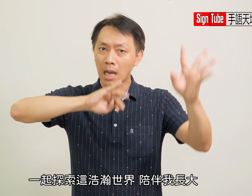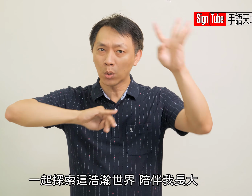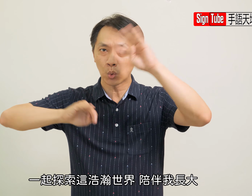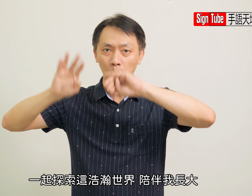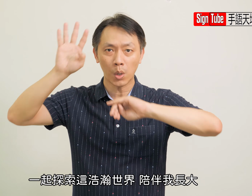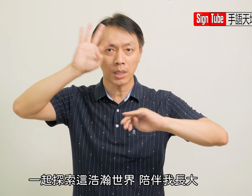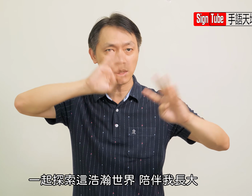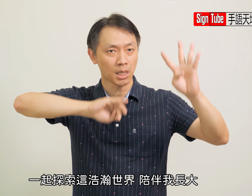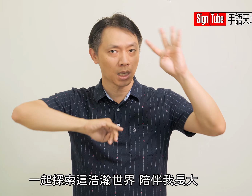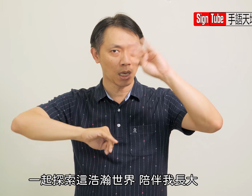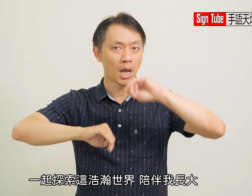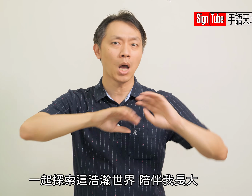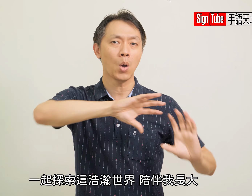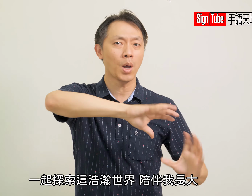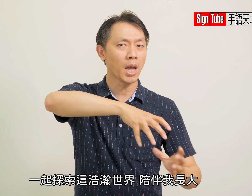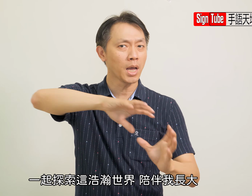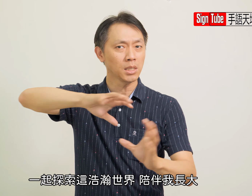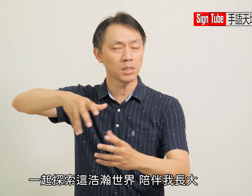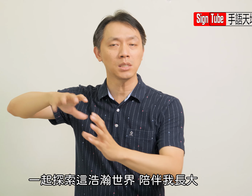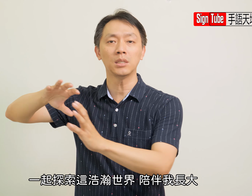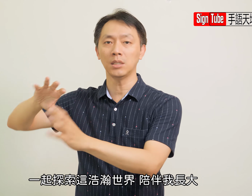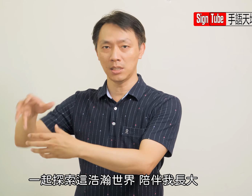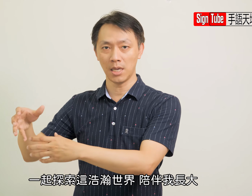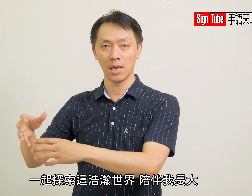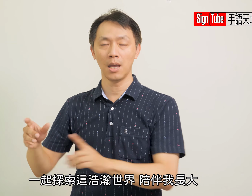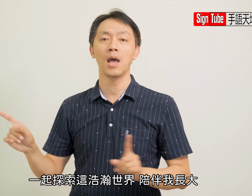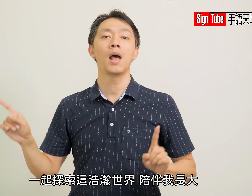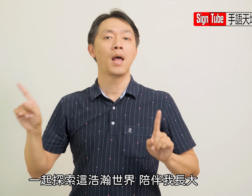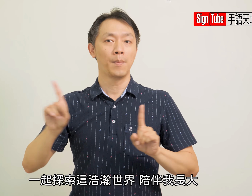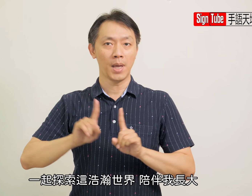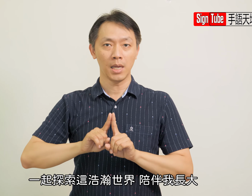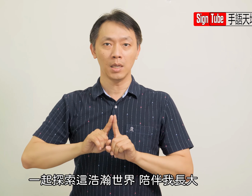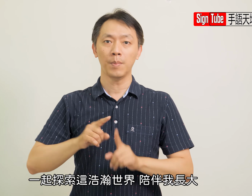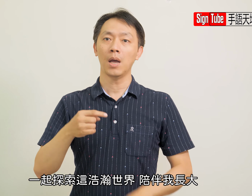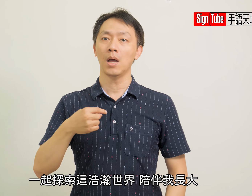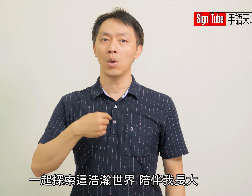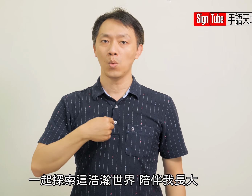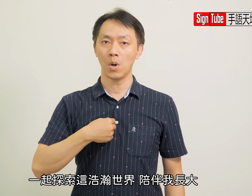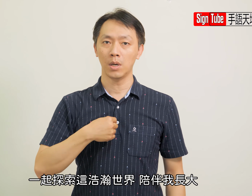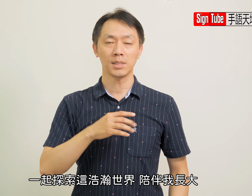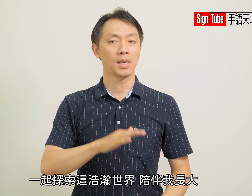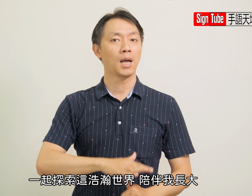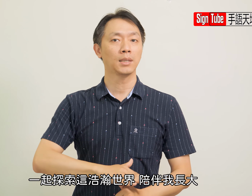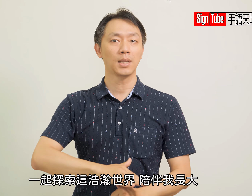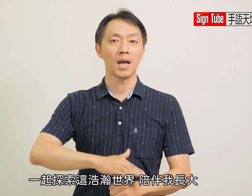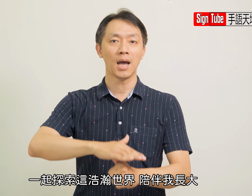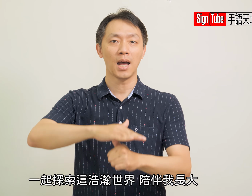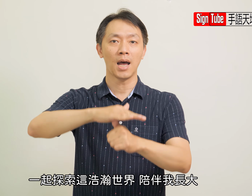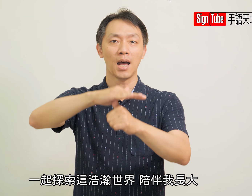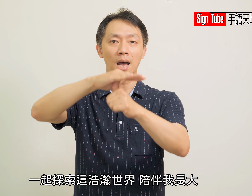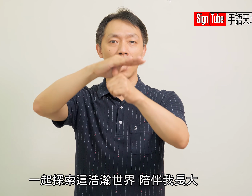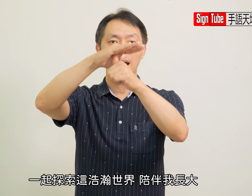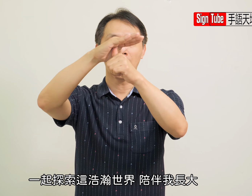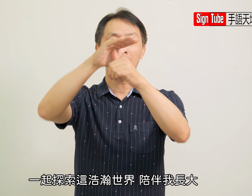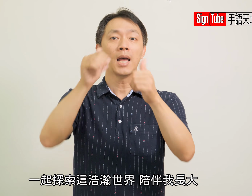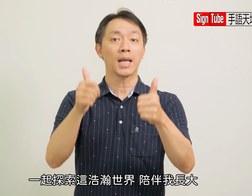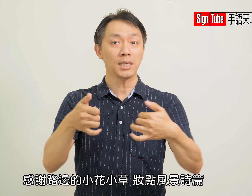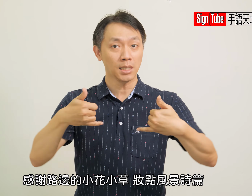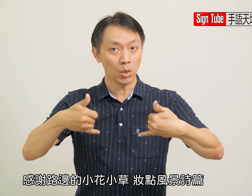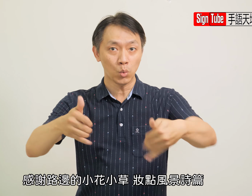探索这浩瀚世界，陪伴我长大。感谢